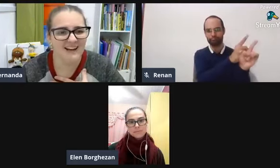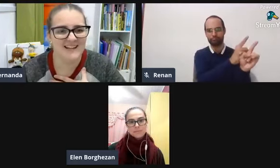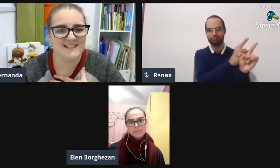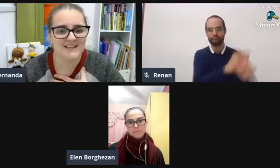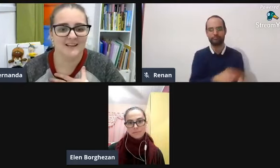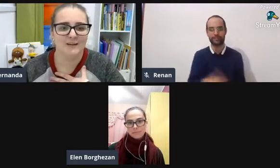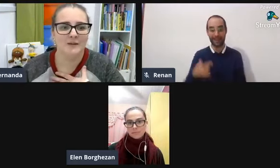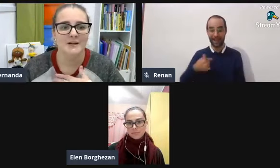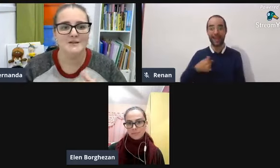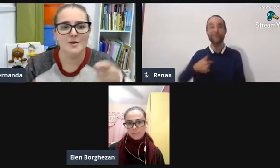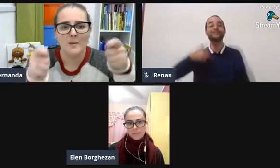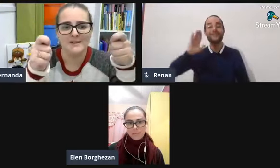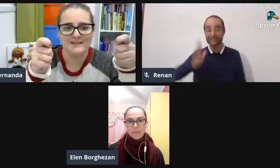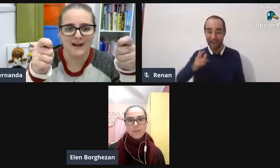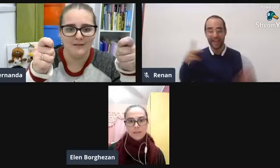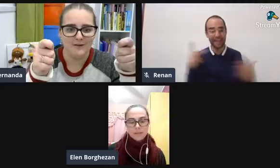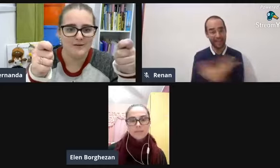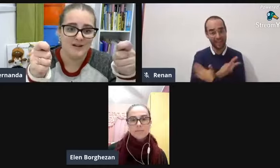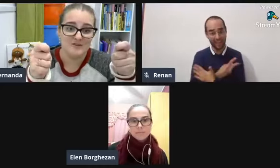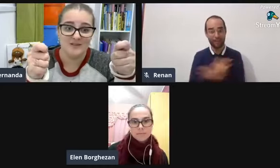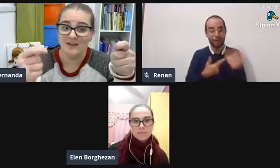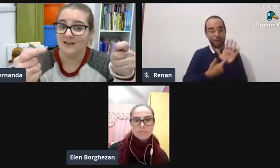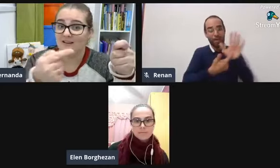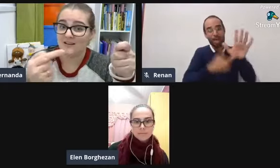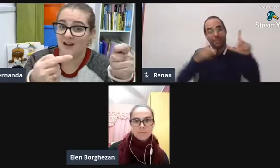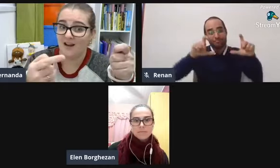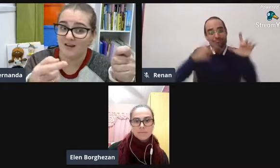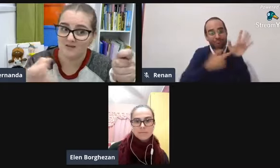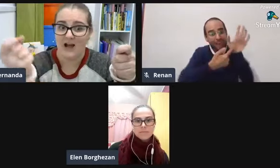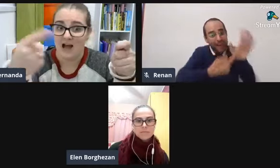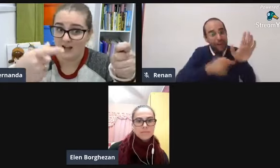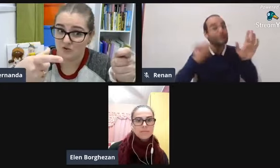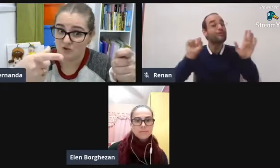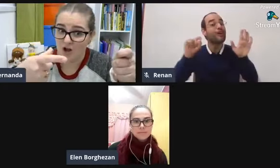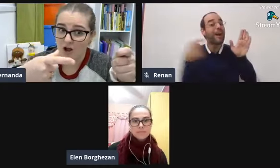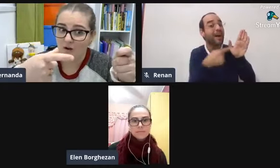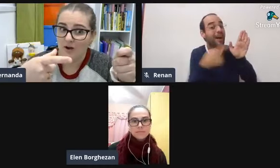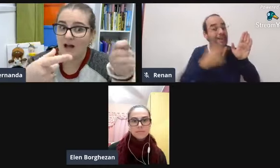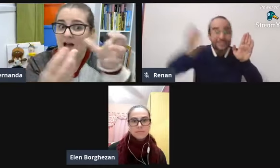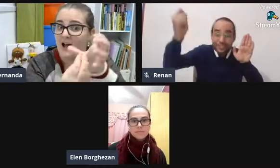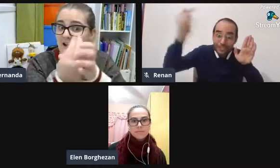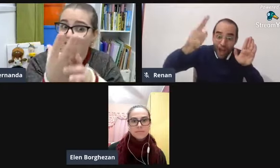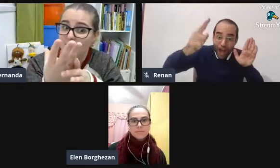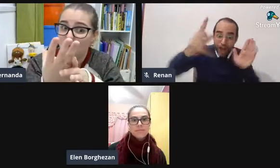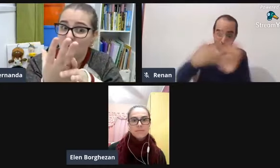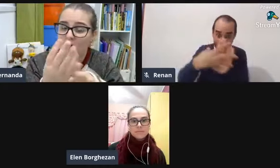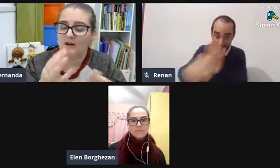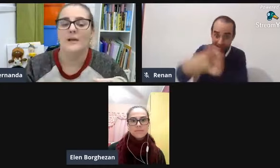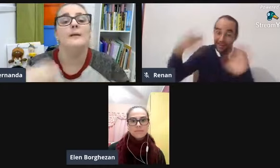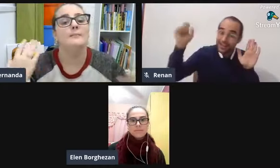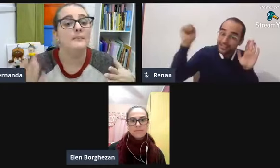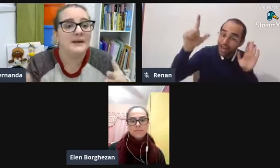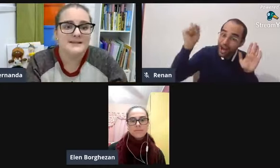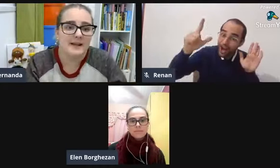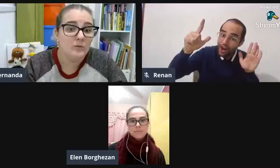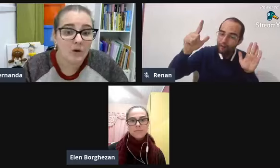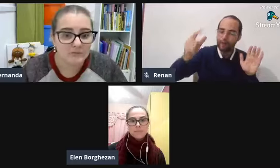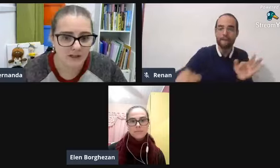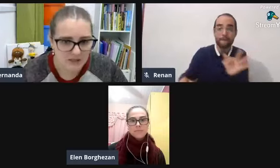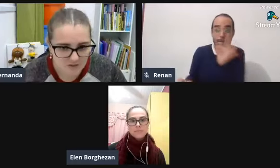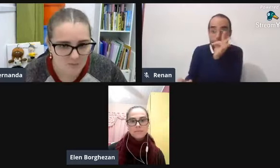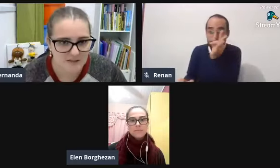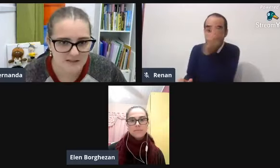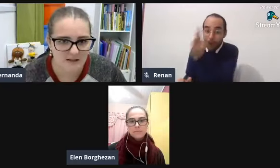cometi esse erro de mostrar a figurinha e dizer, o que é isso? Ah, é o sol. Ah, é a flor. Mas era